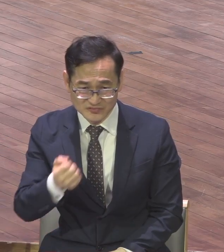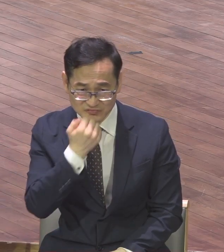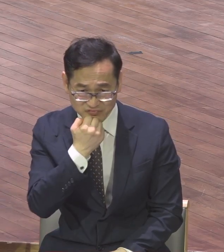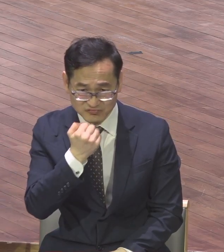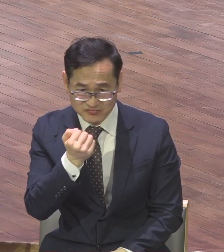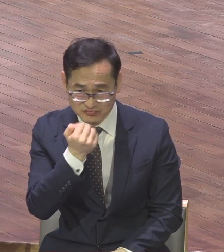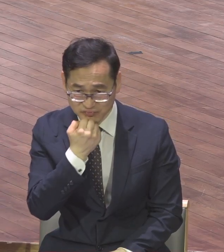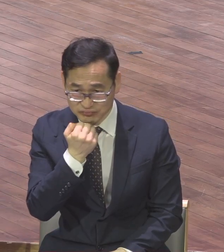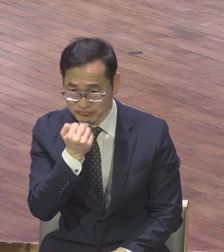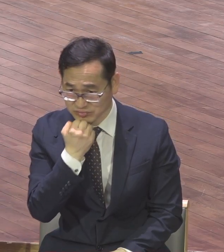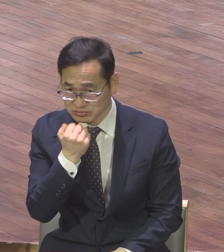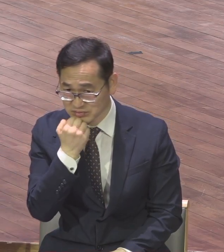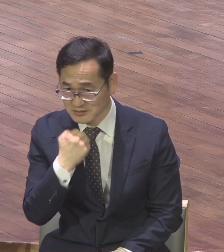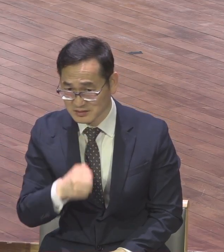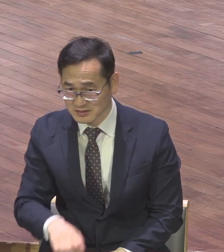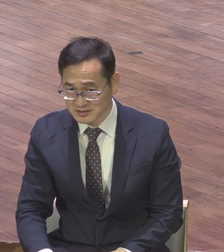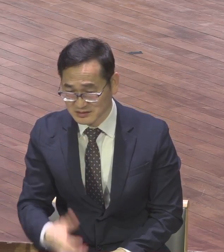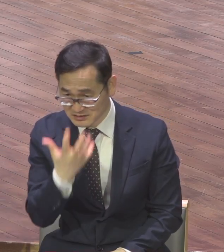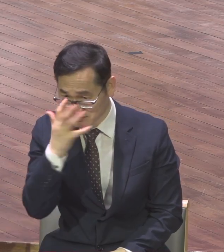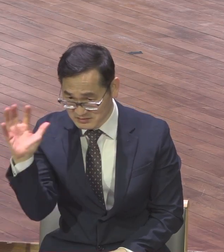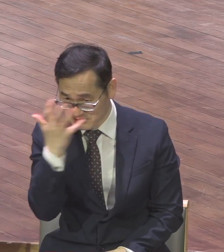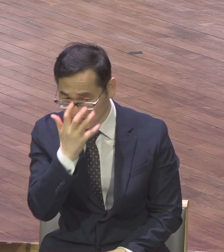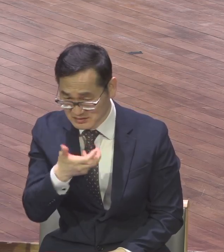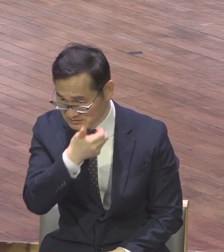이야기죠. 위선하는 거지요.